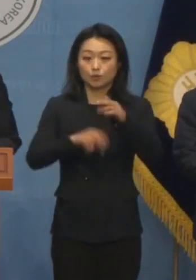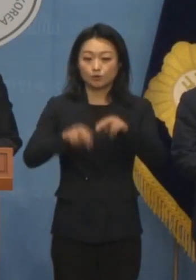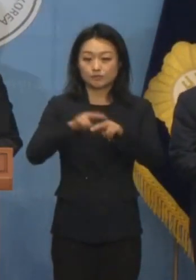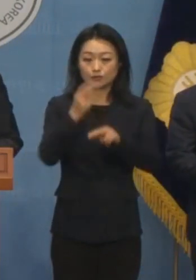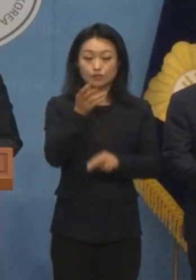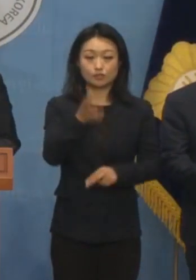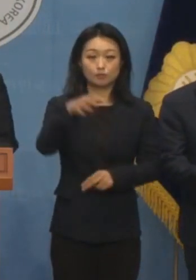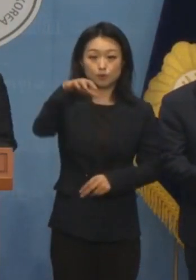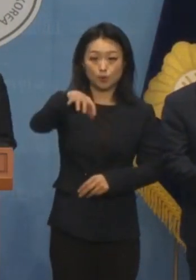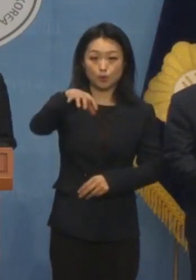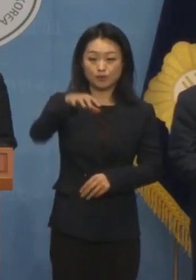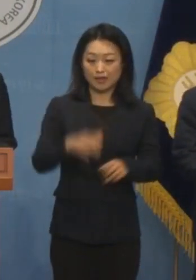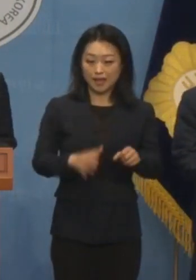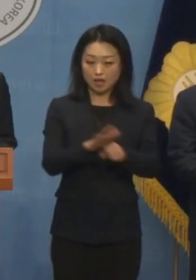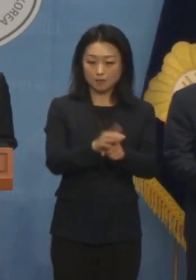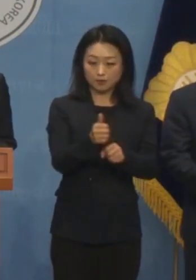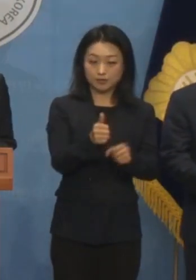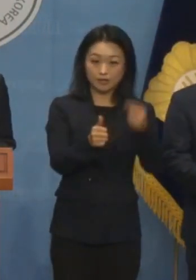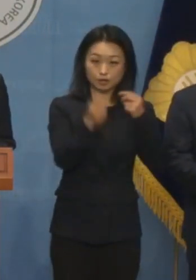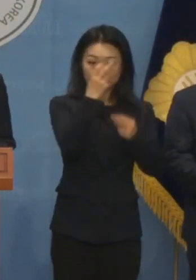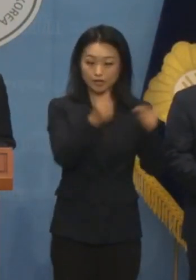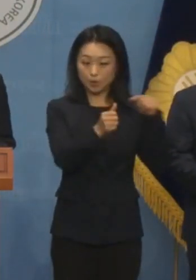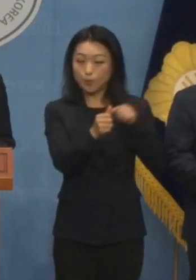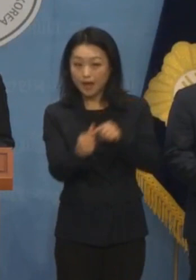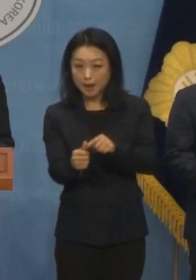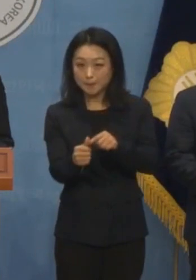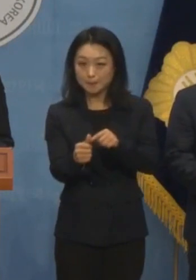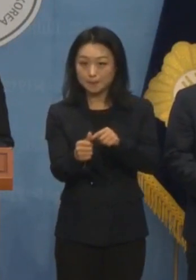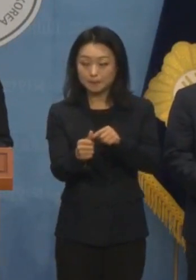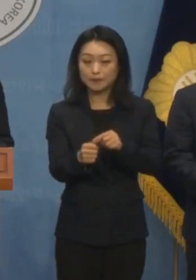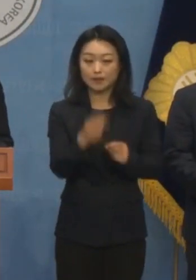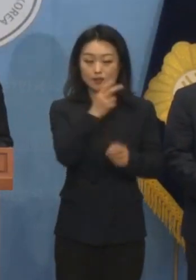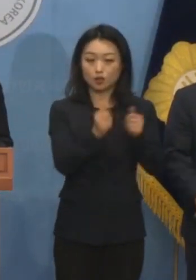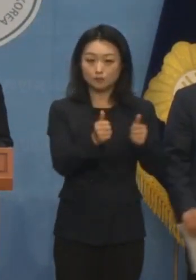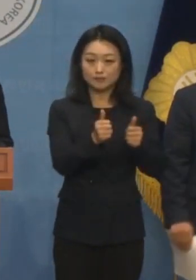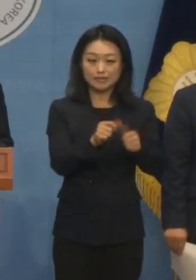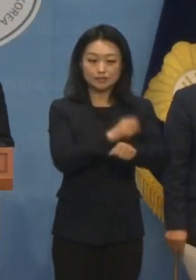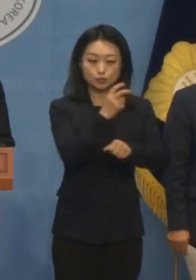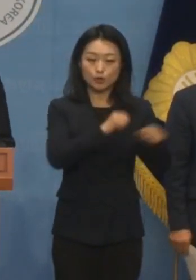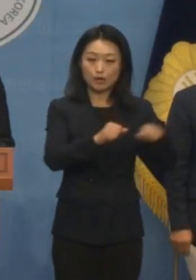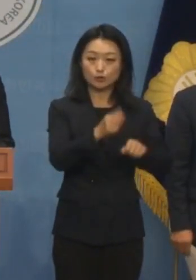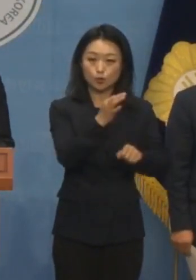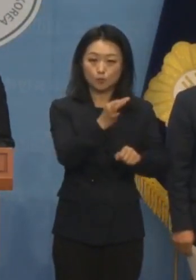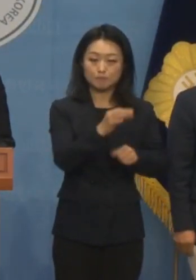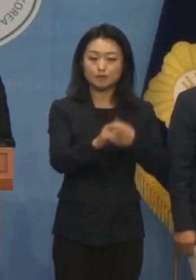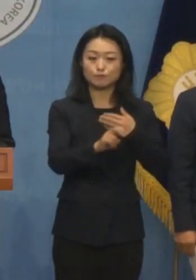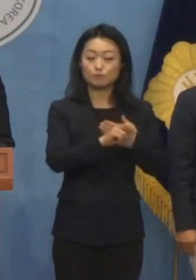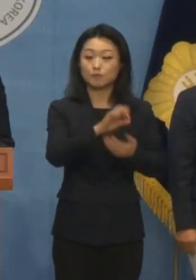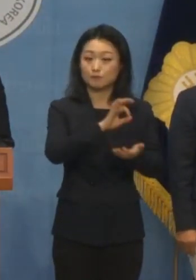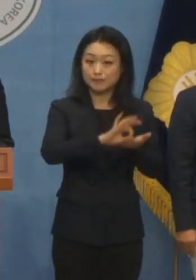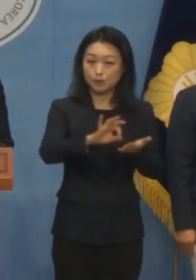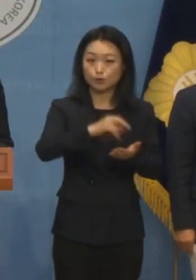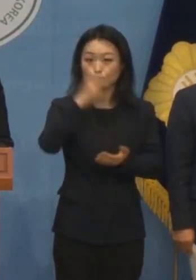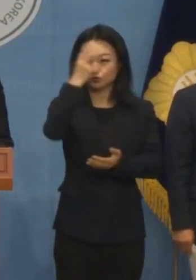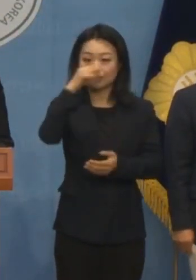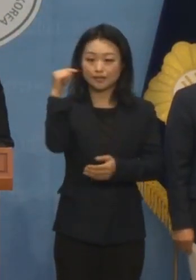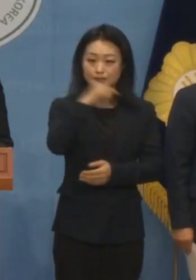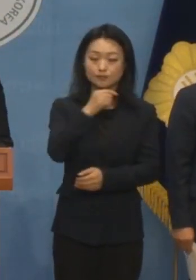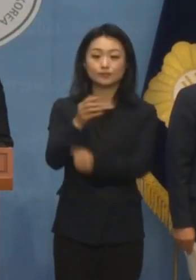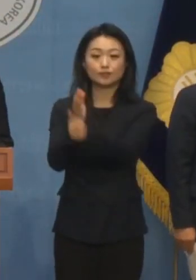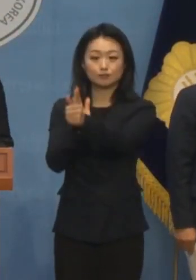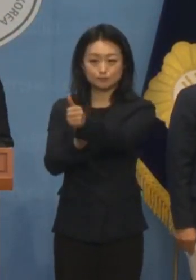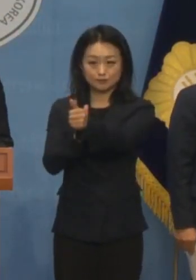공수처의 해병대 수사 외압, 검찰의 특갈비 부정사용 사건에 대한 신속한 수사를